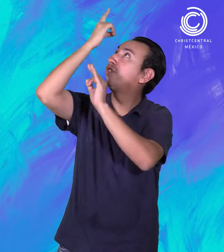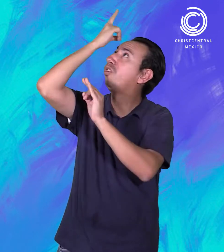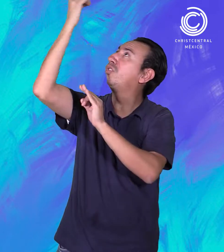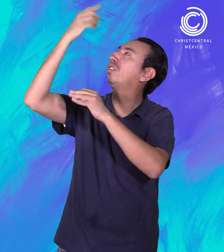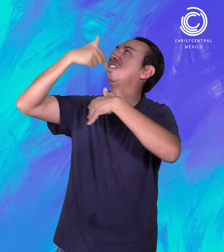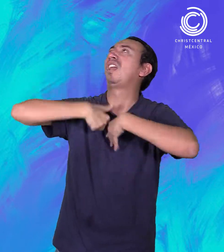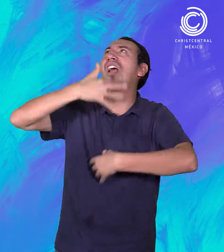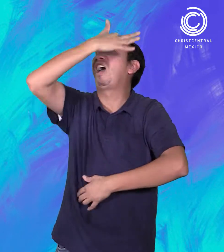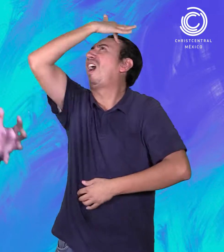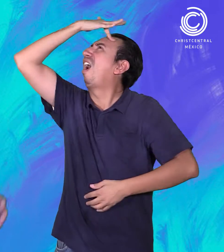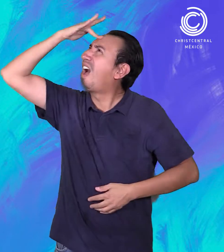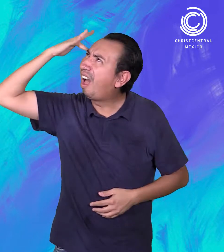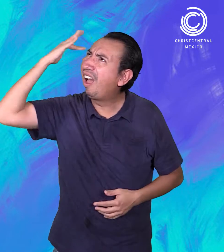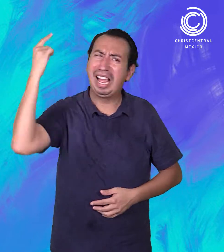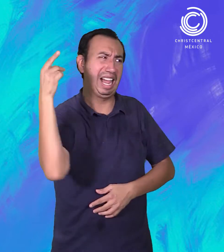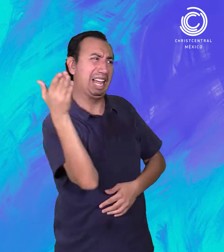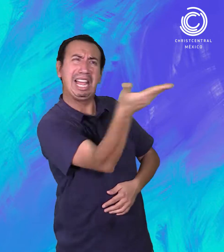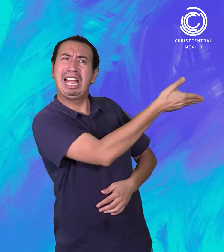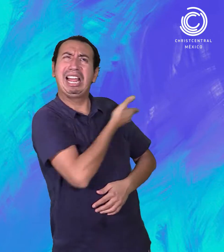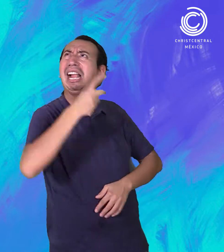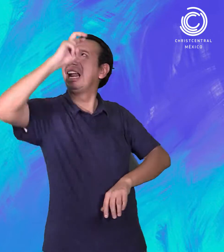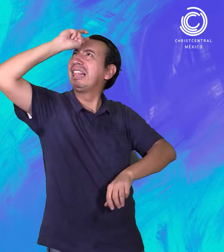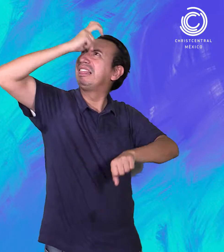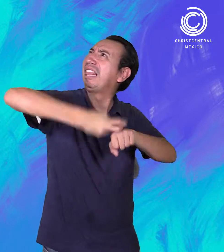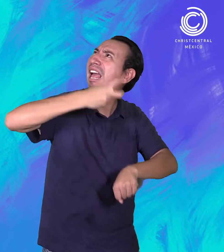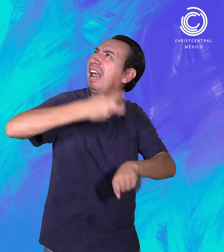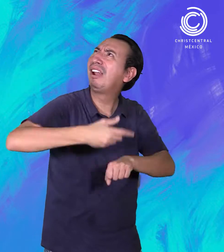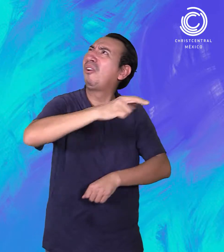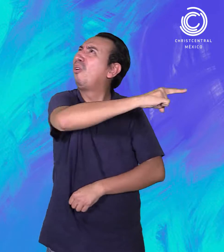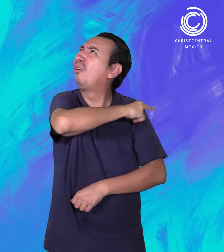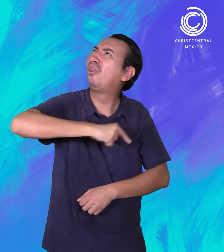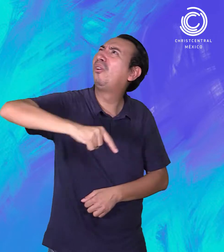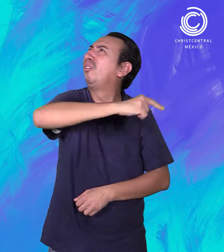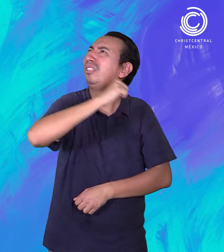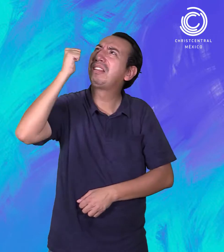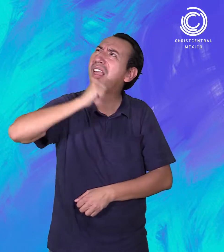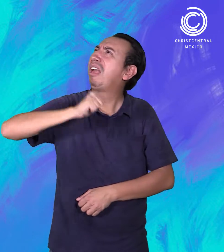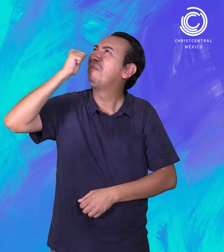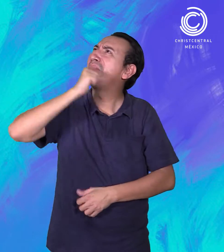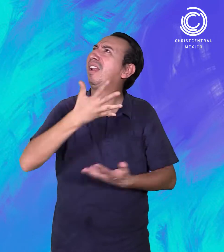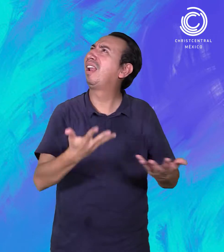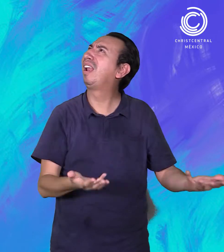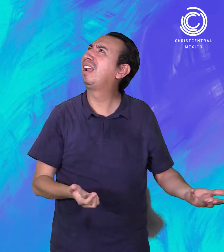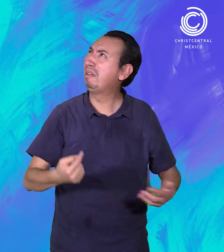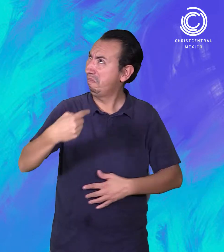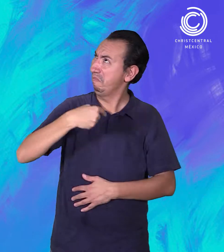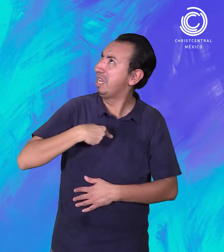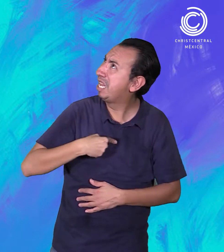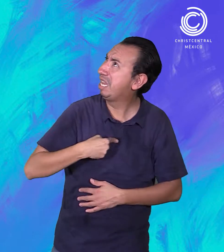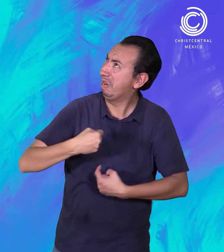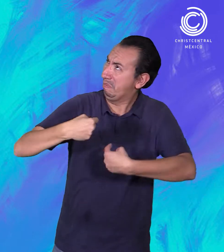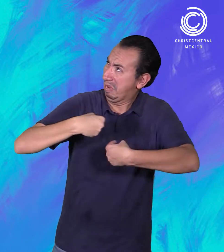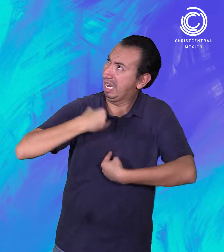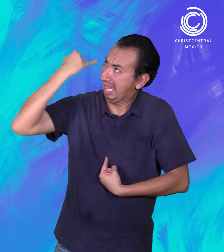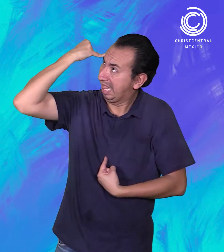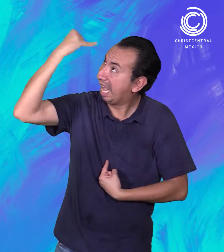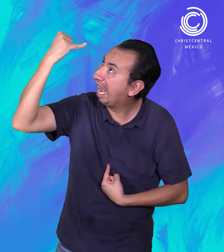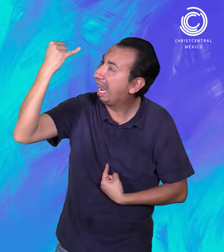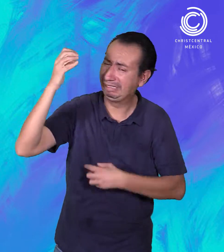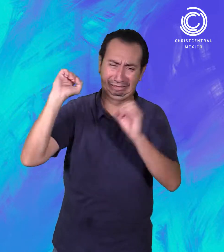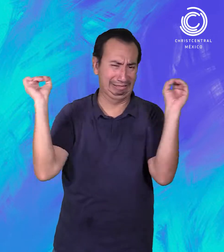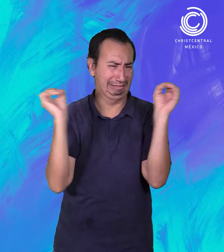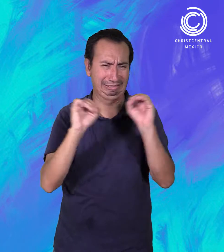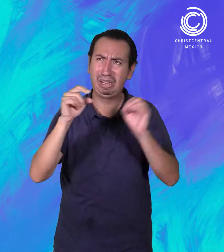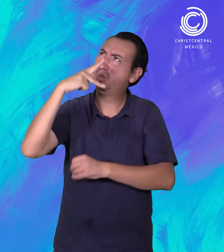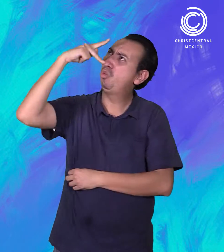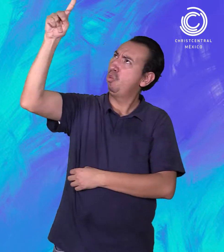le dice: estoy harto, cansado de tu pueblo, tu pueblo que tú engendraste, ni siquiera es mi pueblo, no fue una idea mía, fue